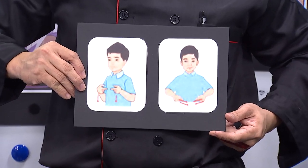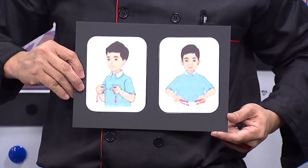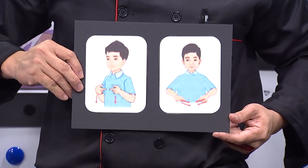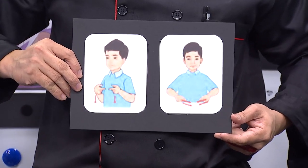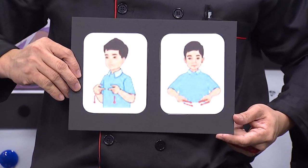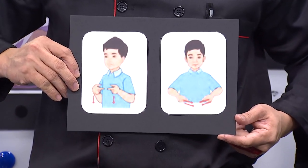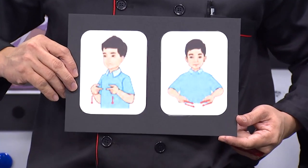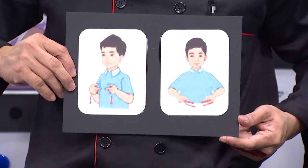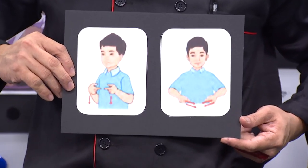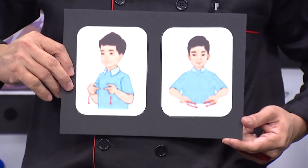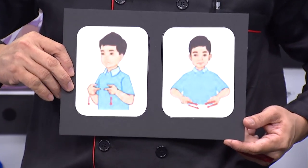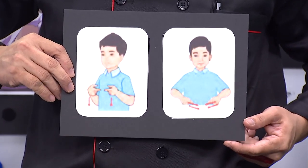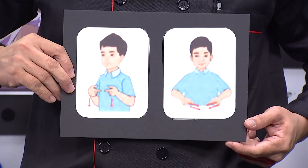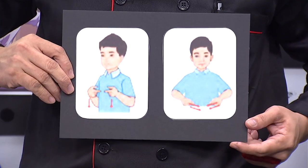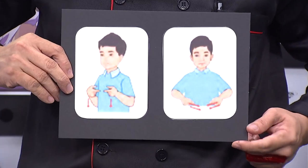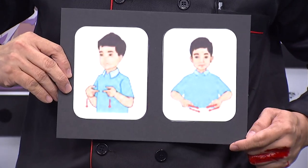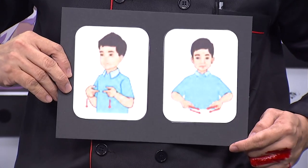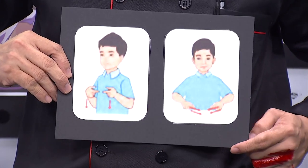Mulakan. Kawan-kawan.